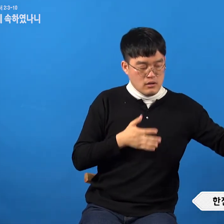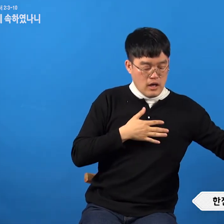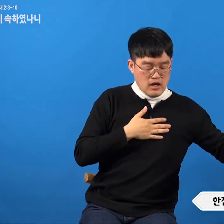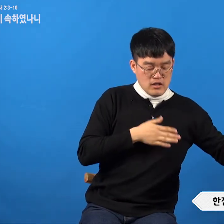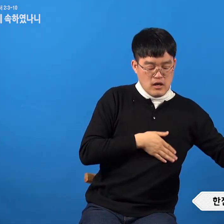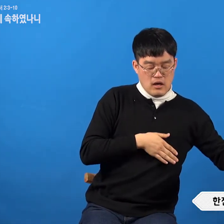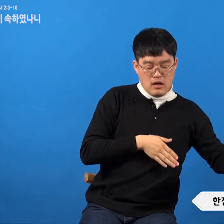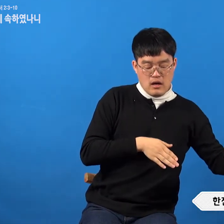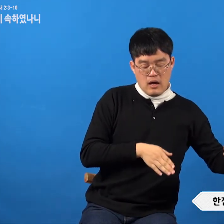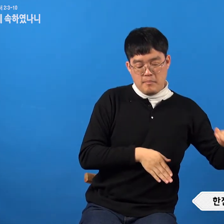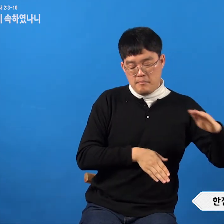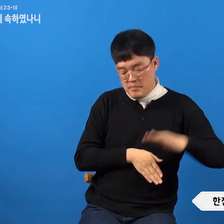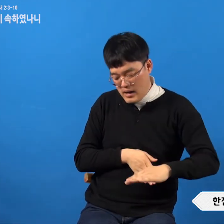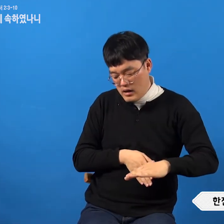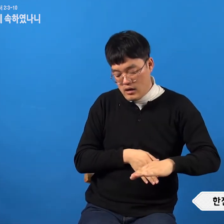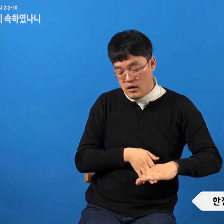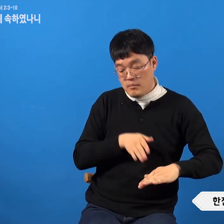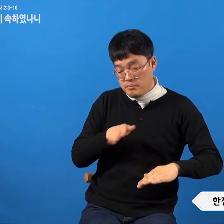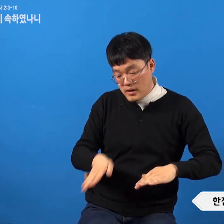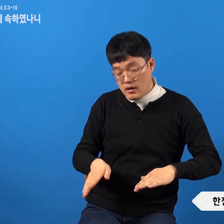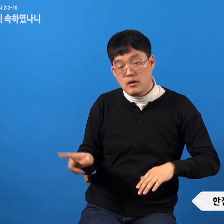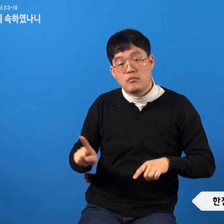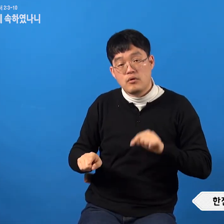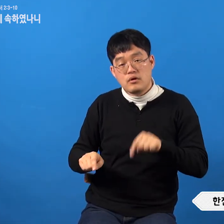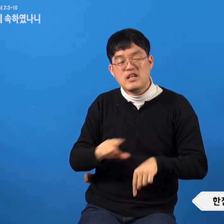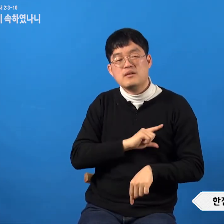이제 사형장으로 직행한다는 뜻이죠.